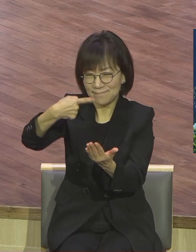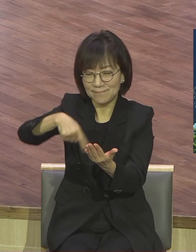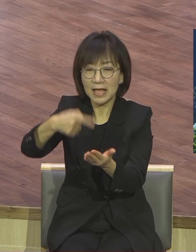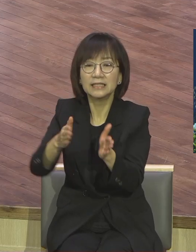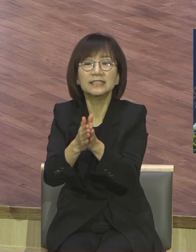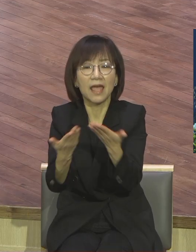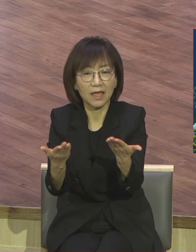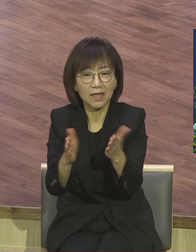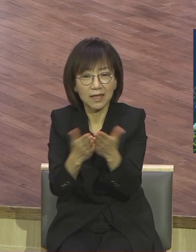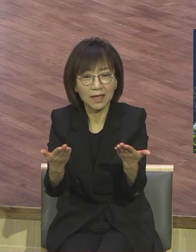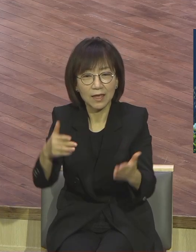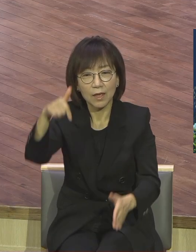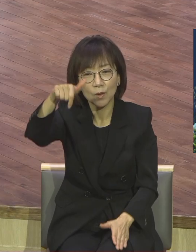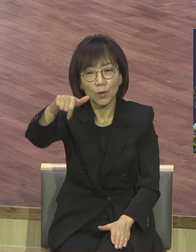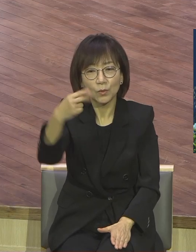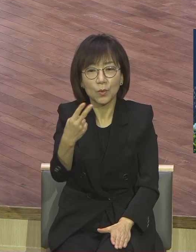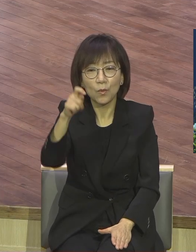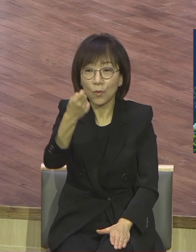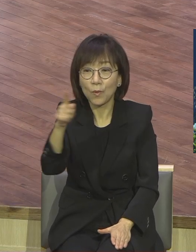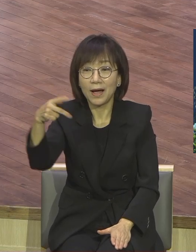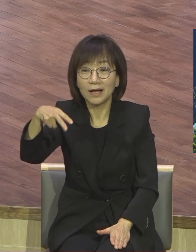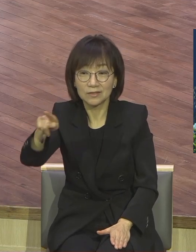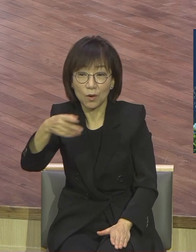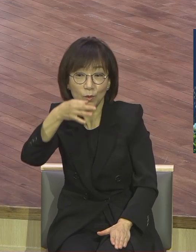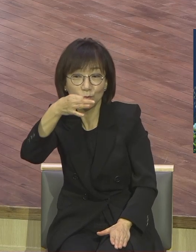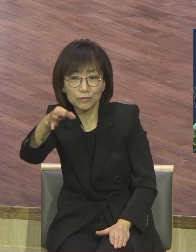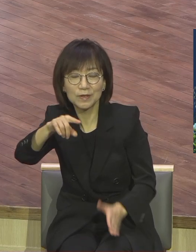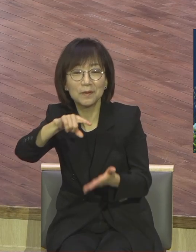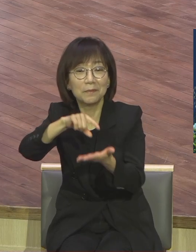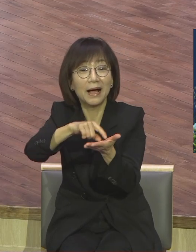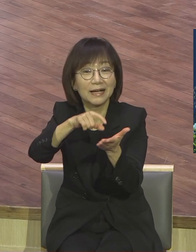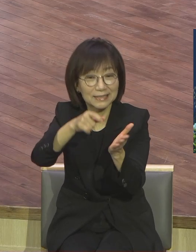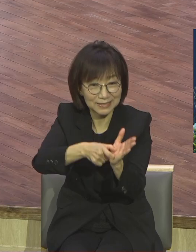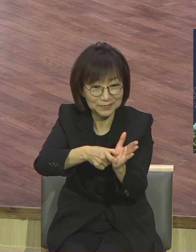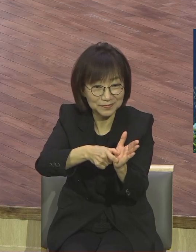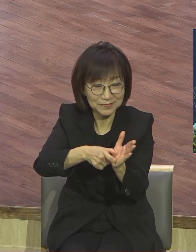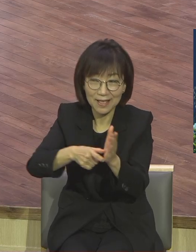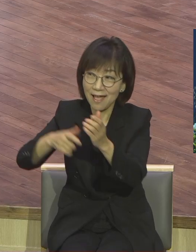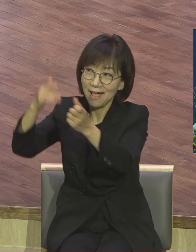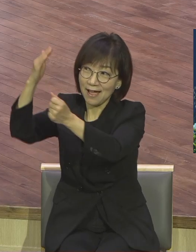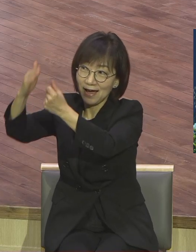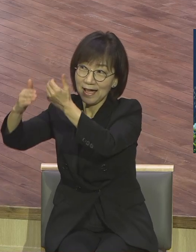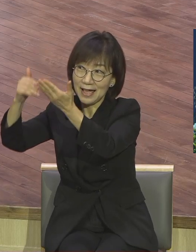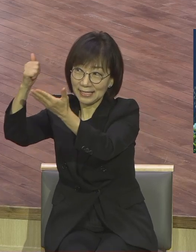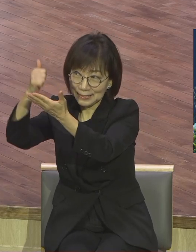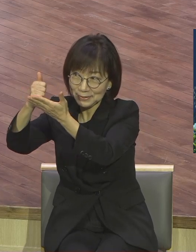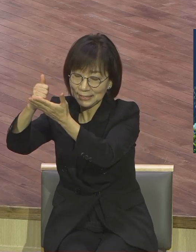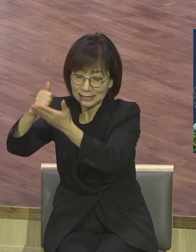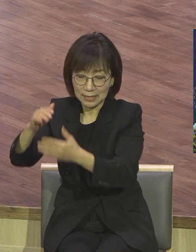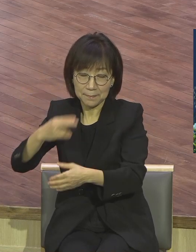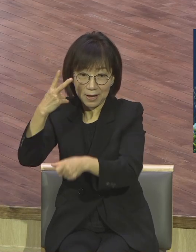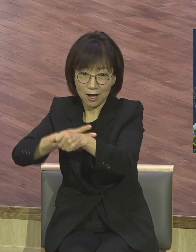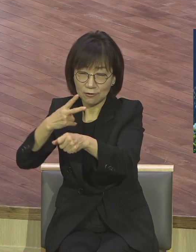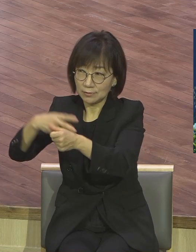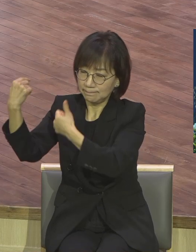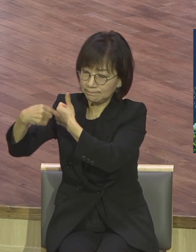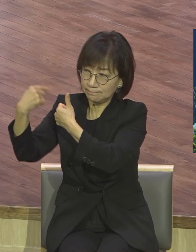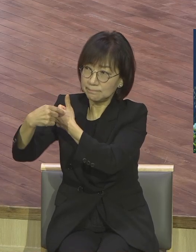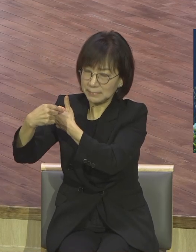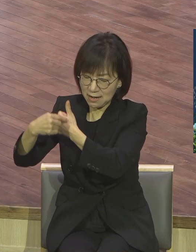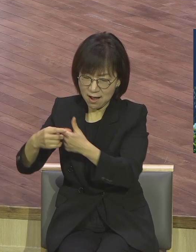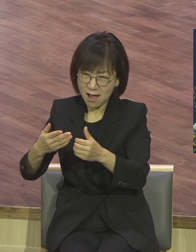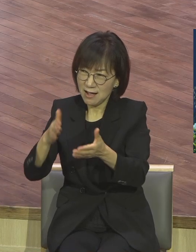말할 정도로 하나님이 우리에게 주신 이 복음을 향한 사도 바울의 가슴이